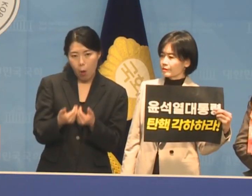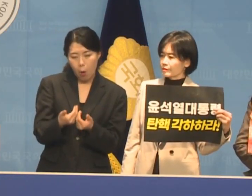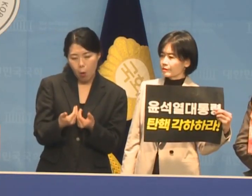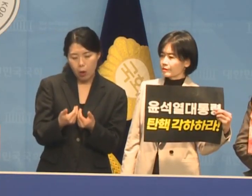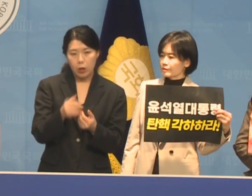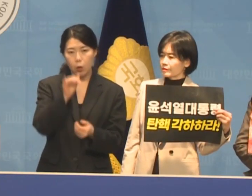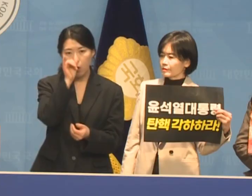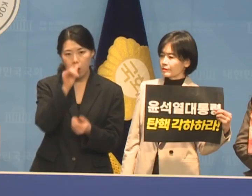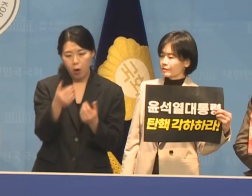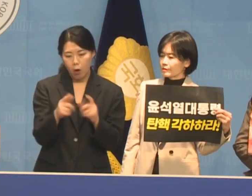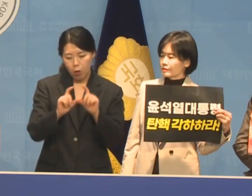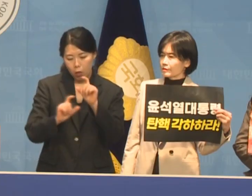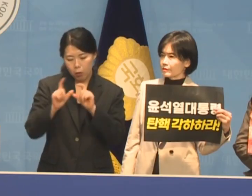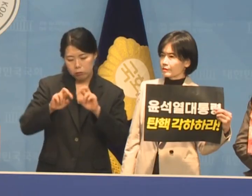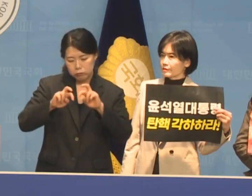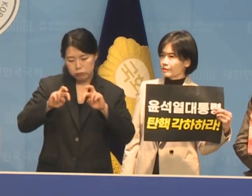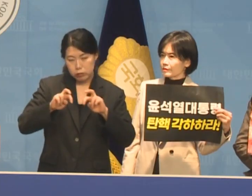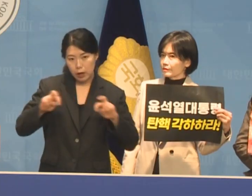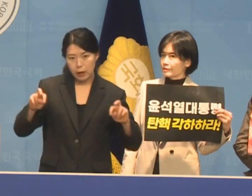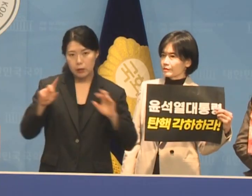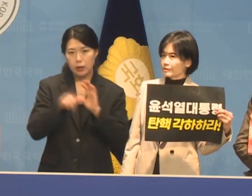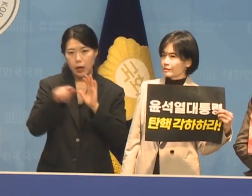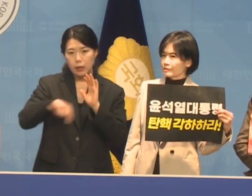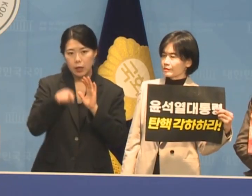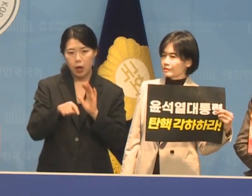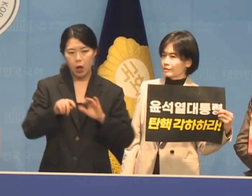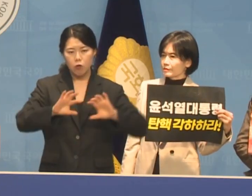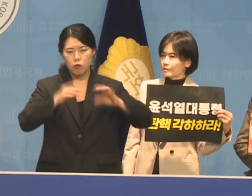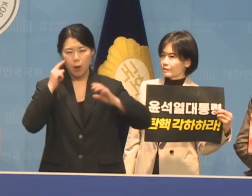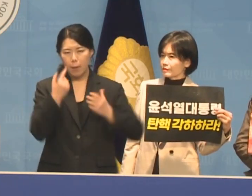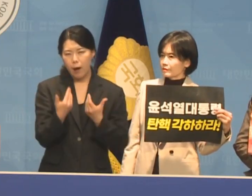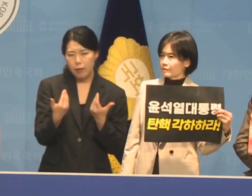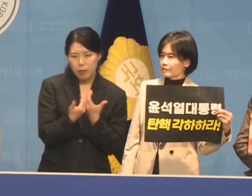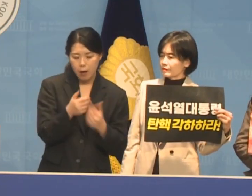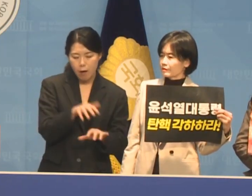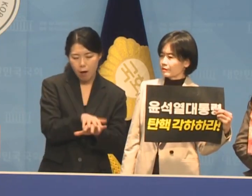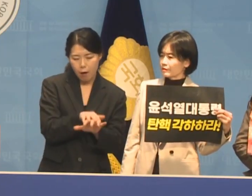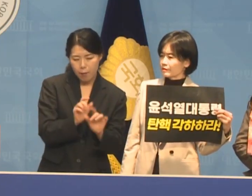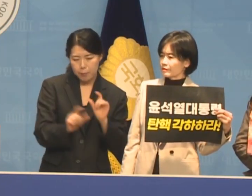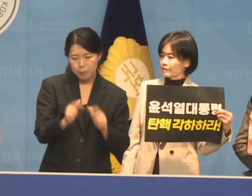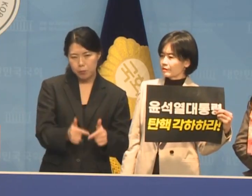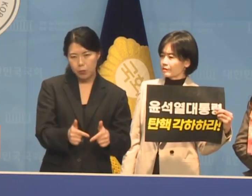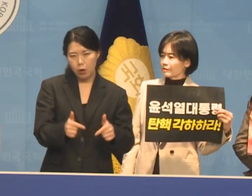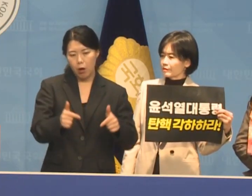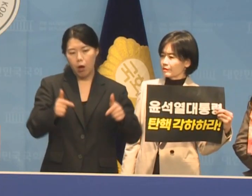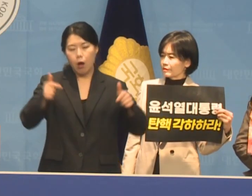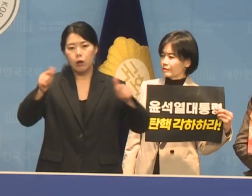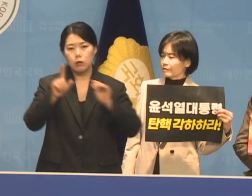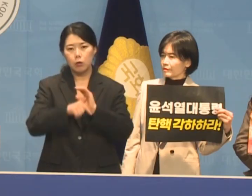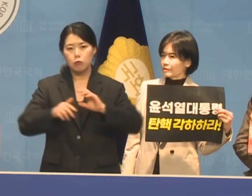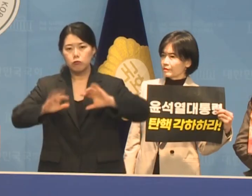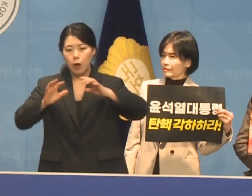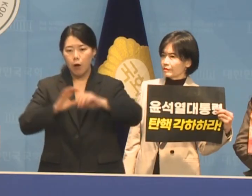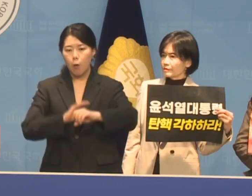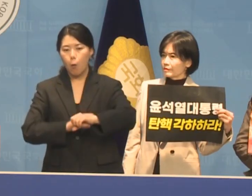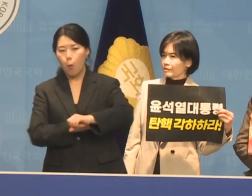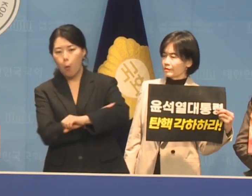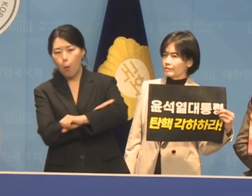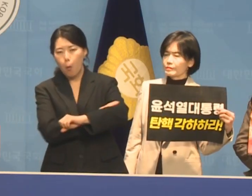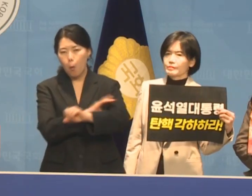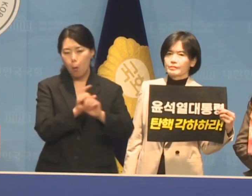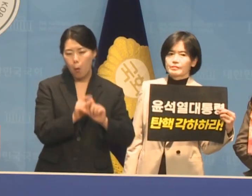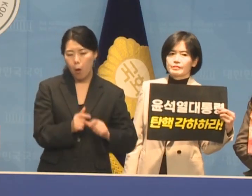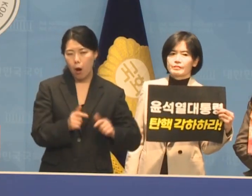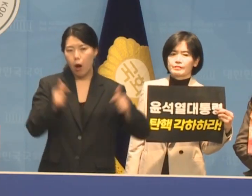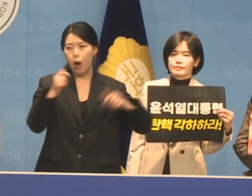틈을 타고 스며든 반국가, 반법치 좌익 세력이 국가 권력을 주무르며 대한민국의